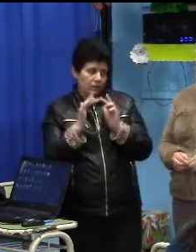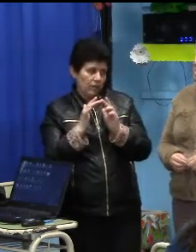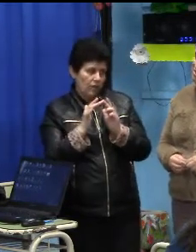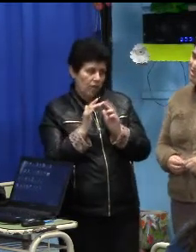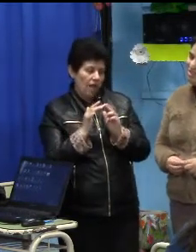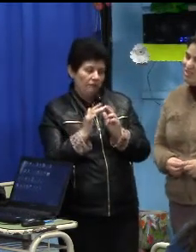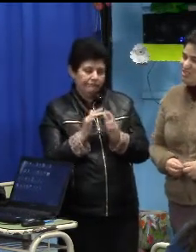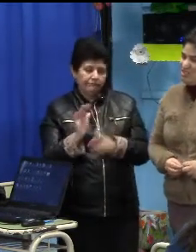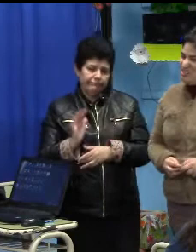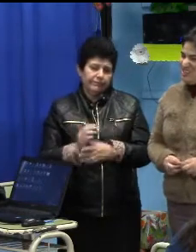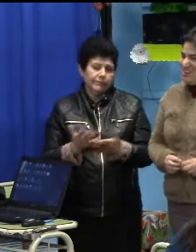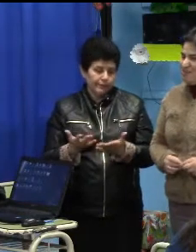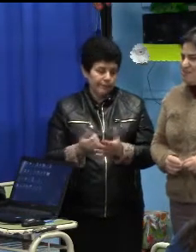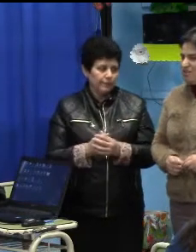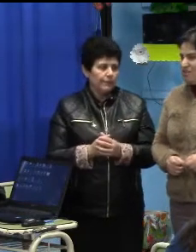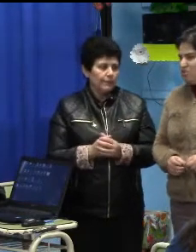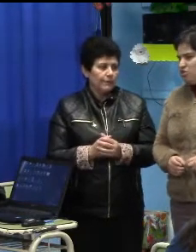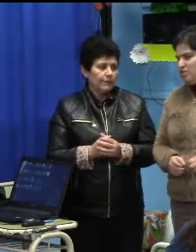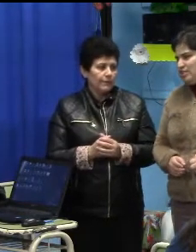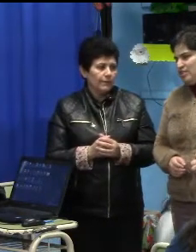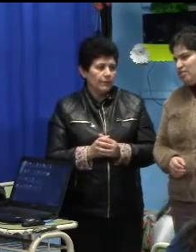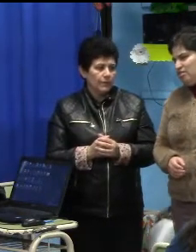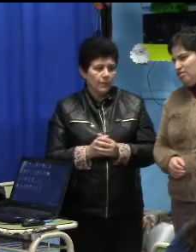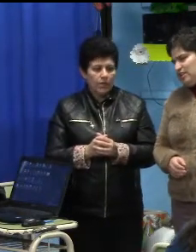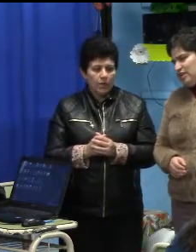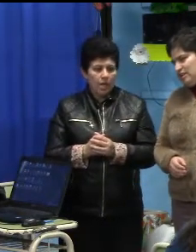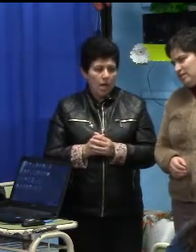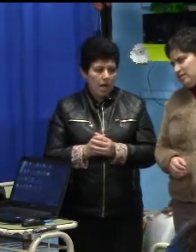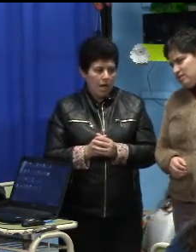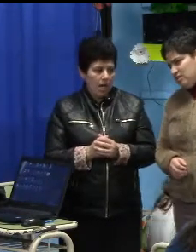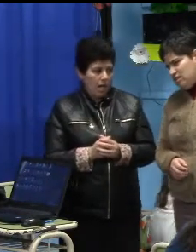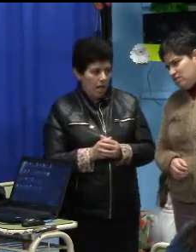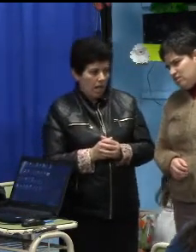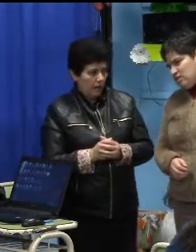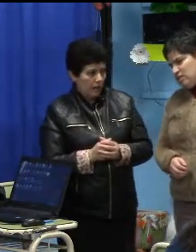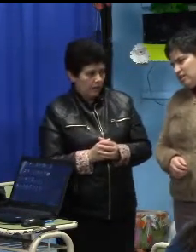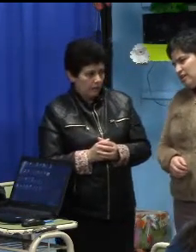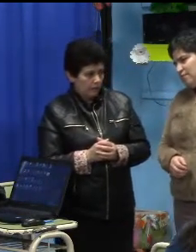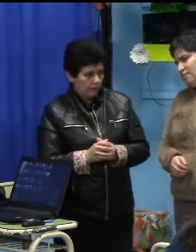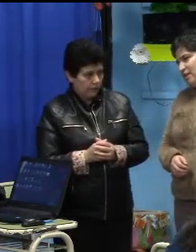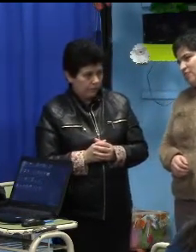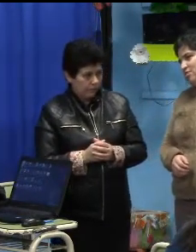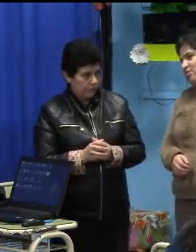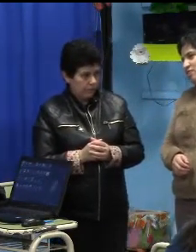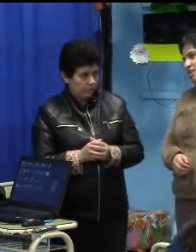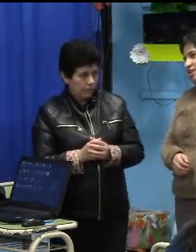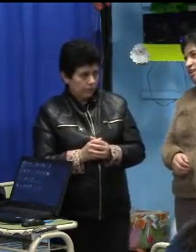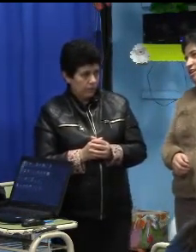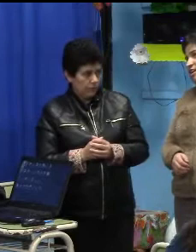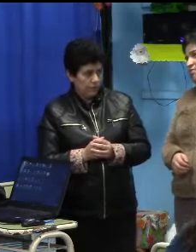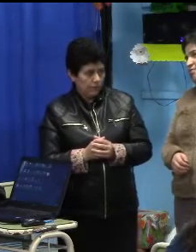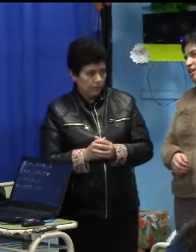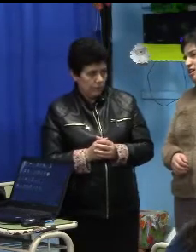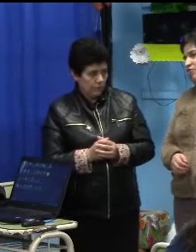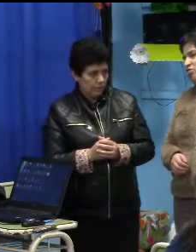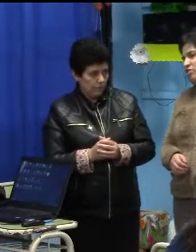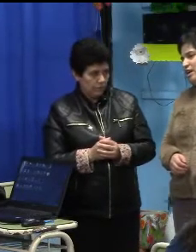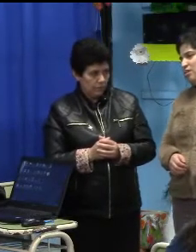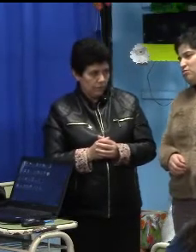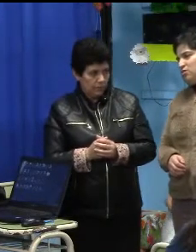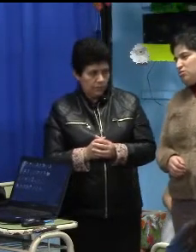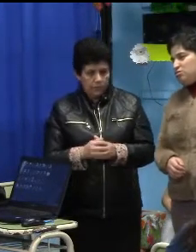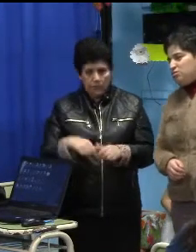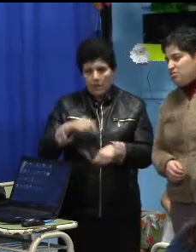dice, avanzado. Ha avanzado mucho la tecnología. Y han venido y la época de